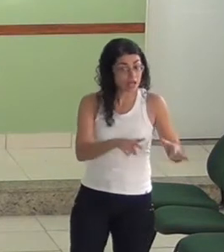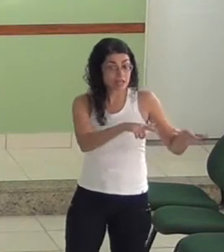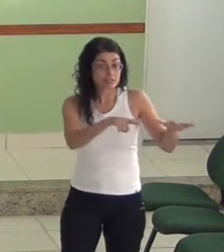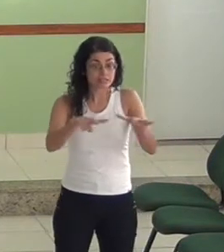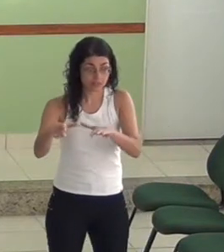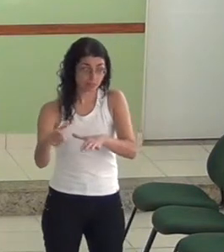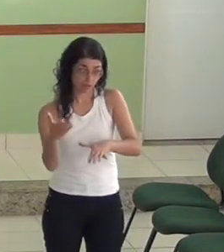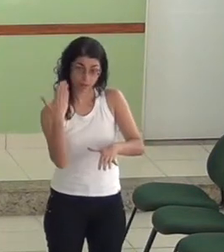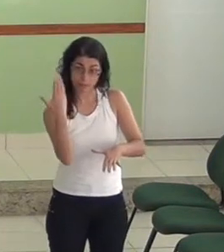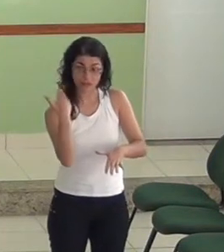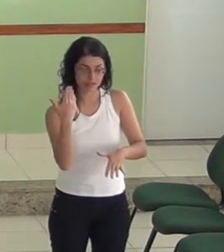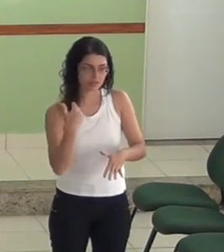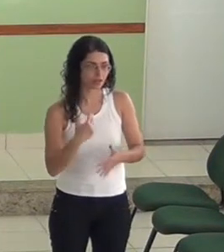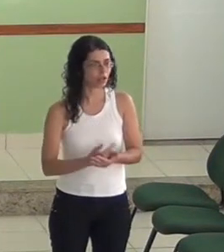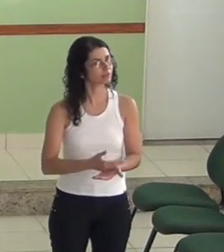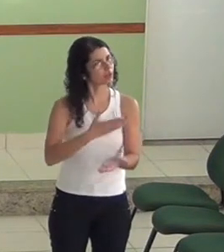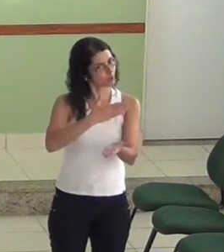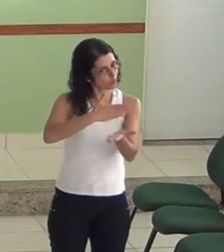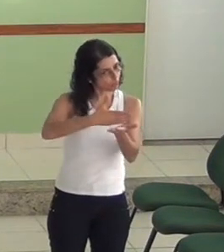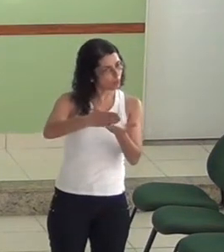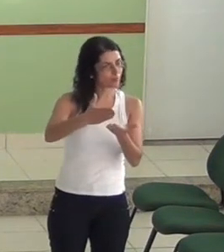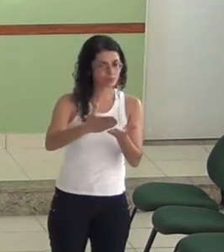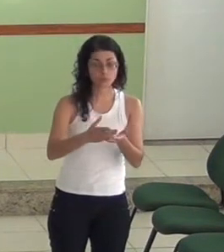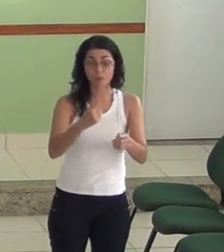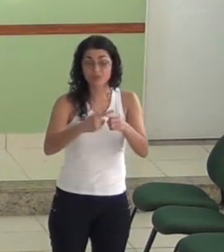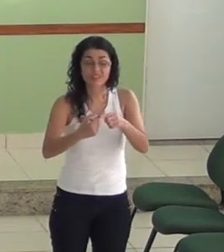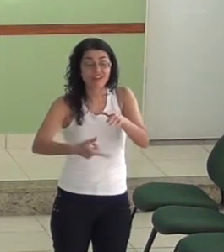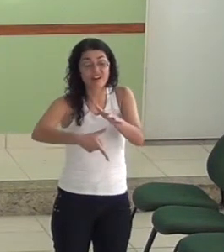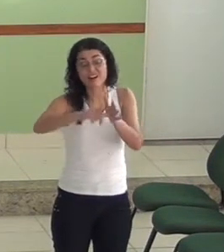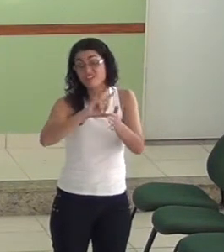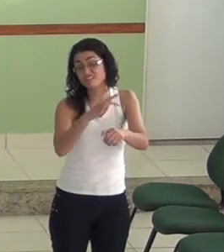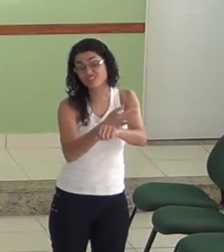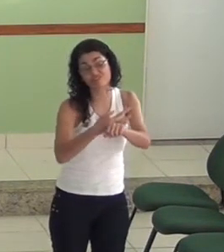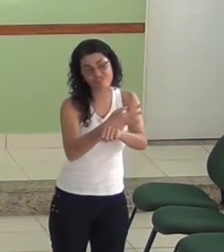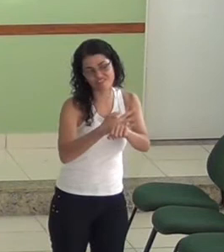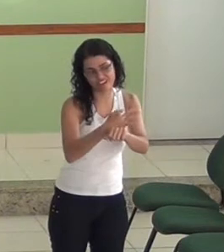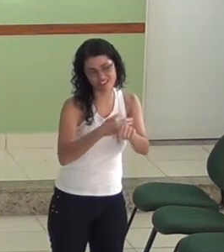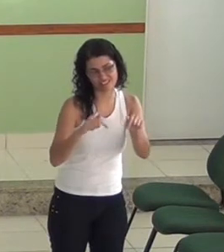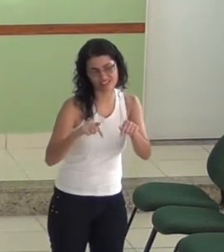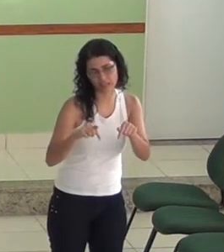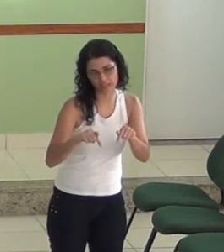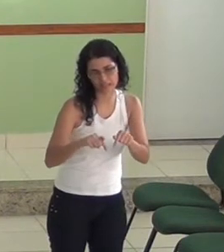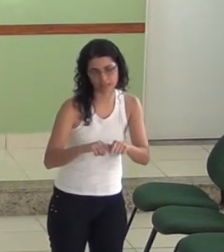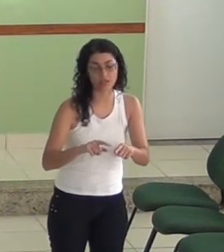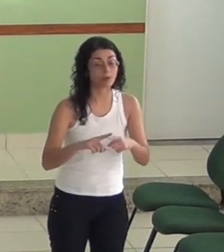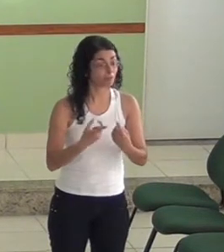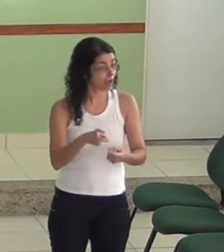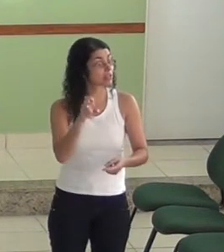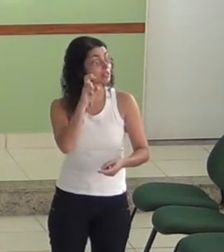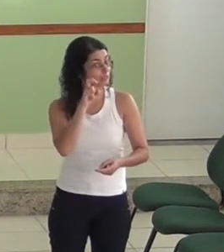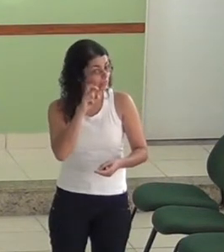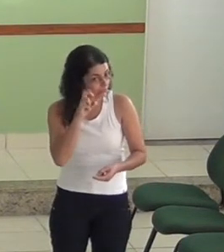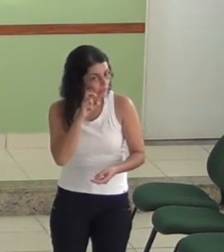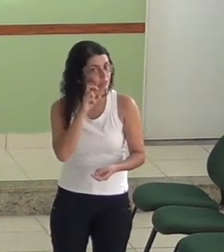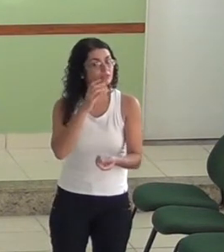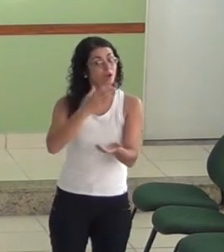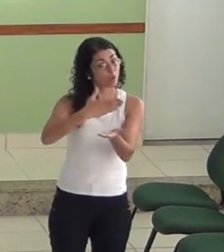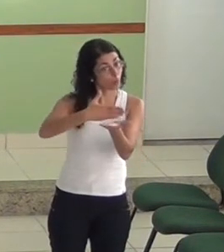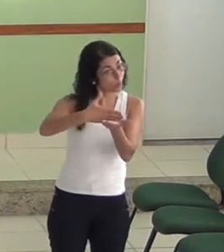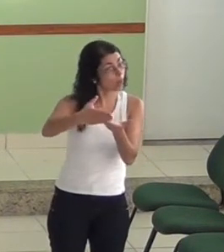igreja começou as atividades, e já nem estava em recesso algumas atividades, né? Agora nas quinta-feiras já temos os